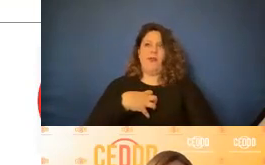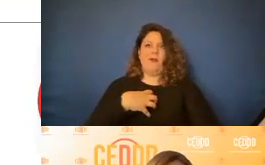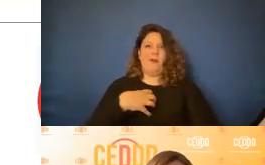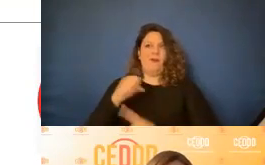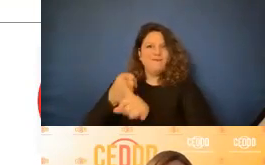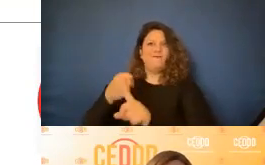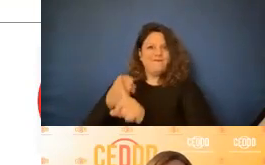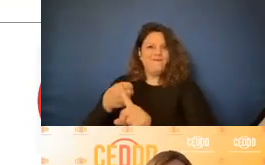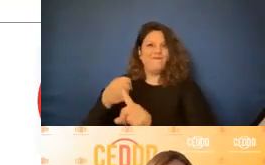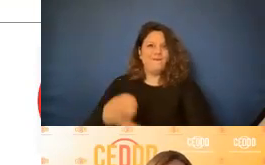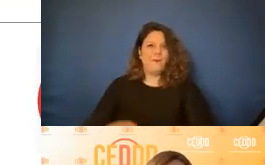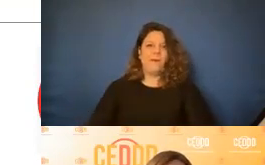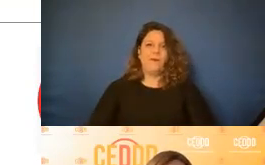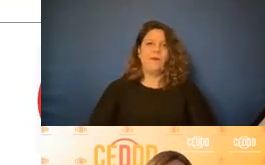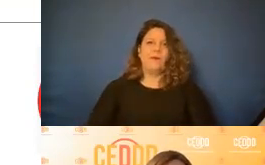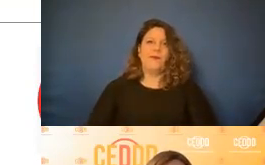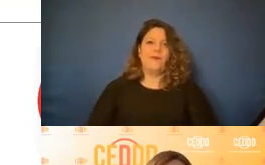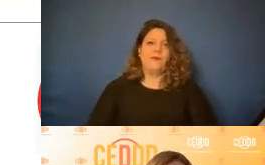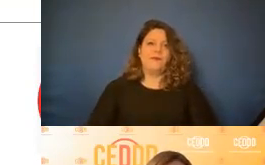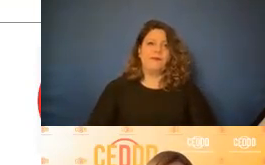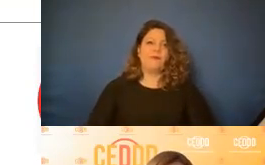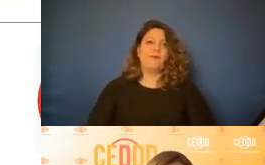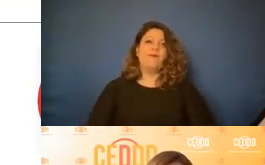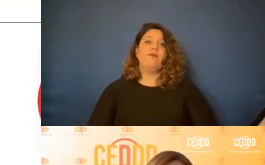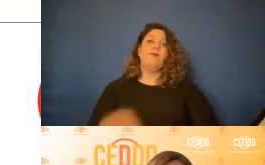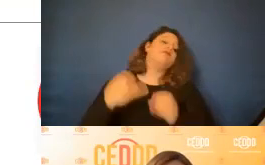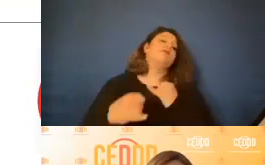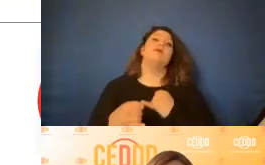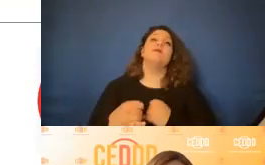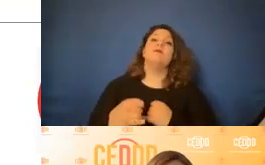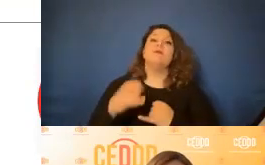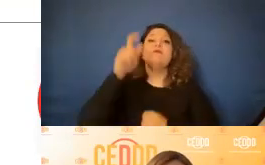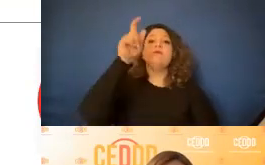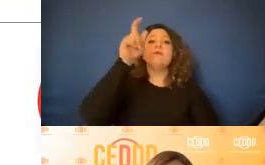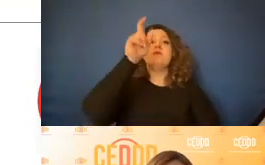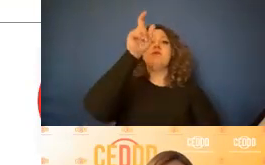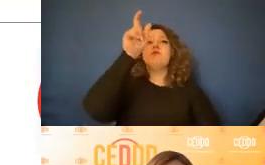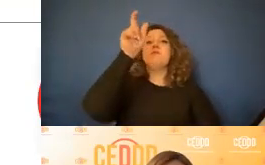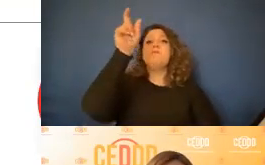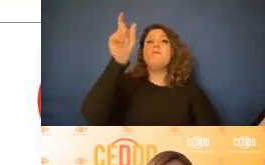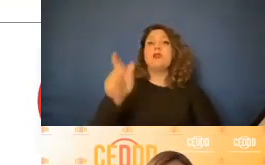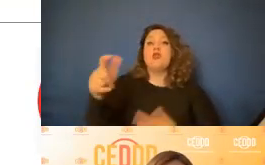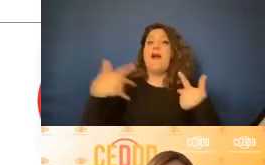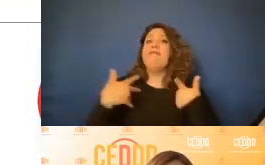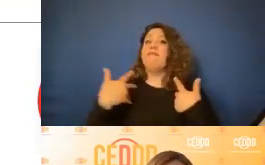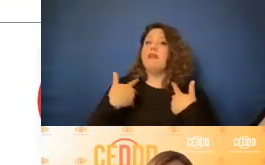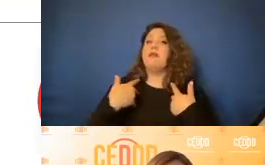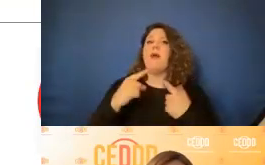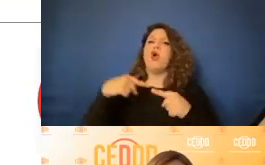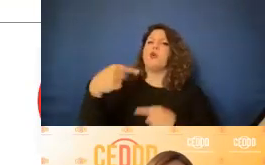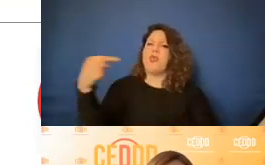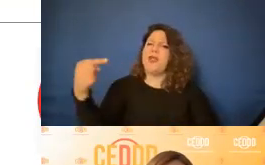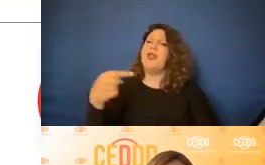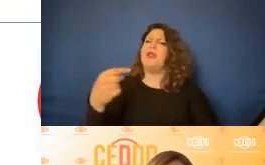etc. Esto tiene consecuencias negativas para el acosado, lógicamente, y muy negativas desde todos